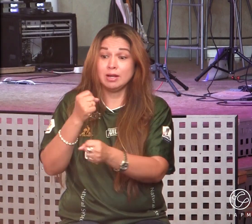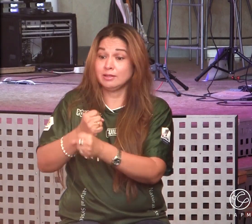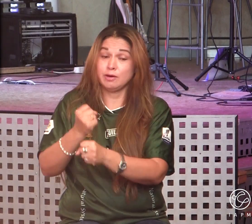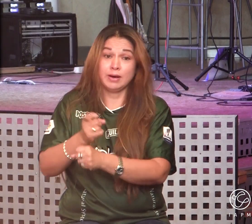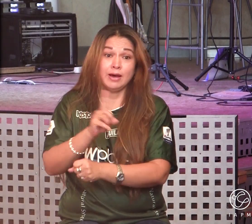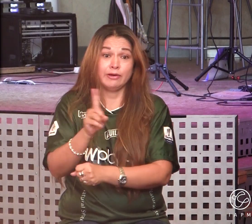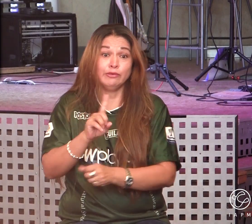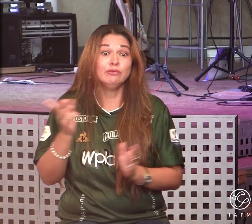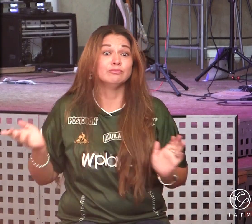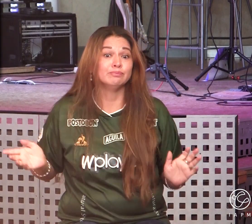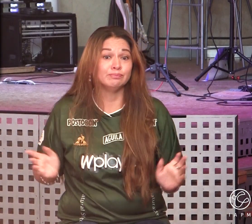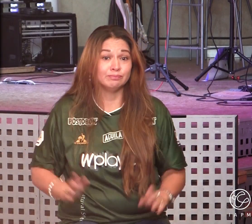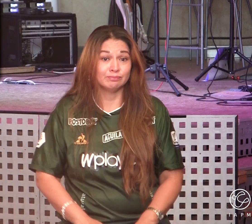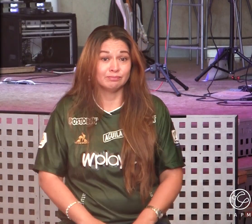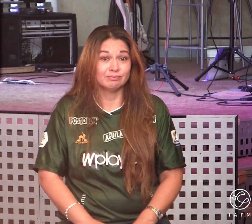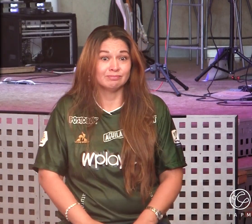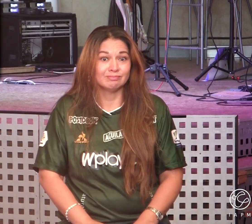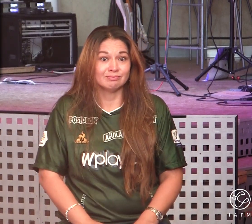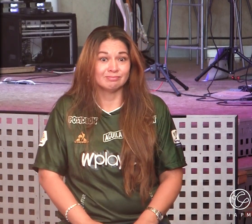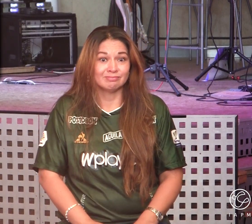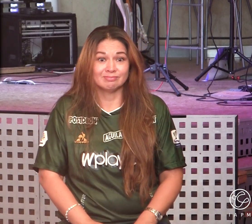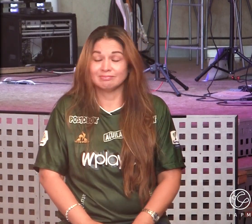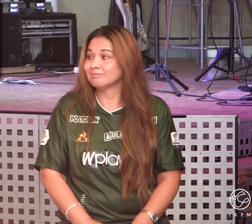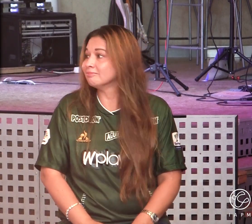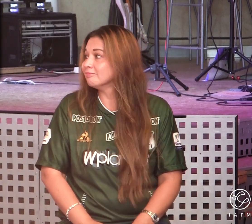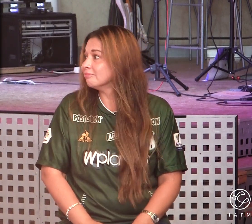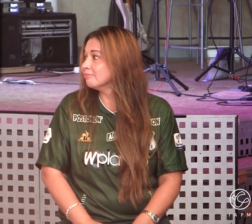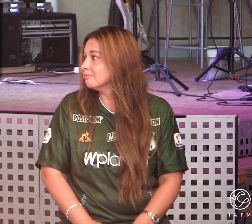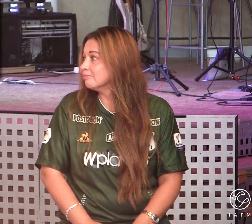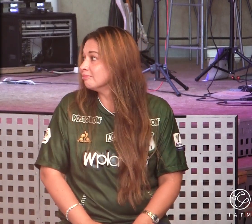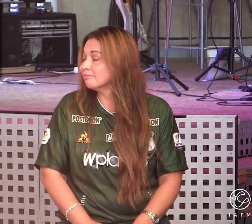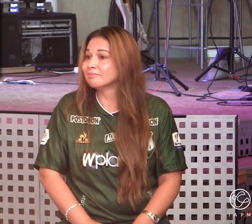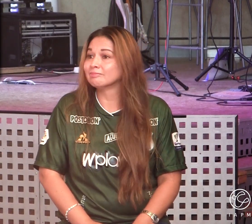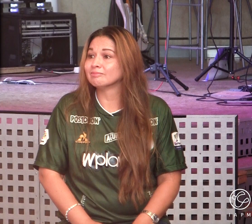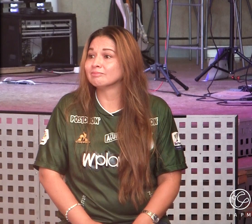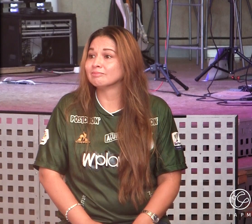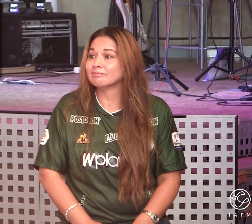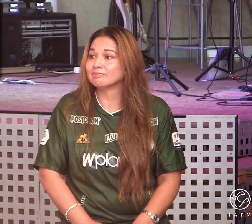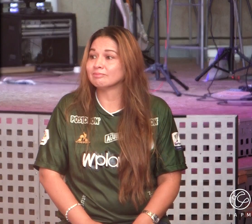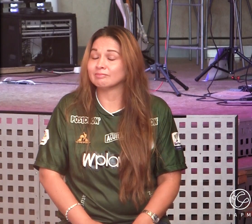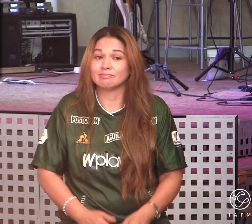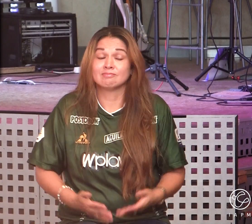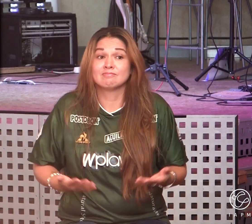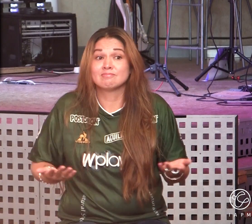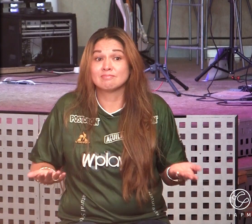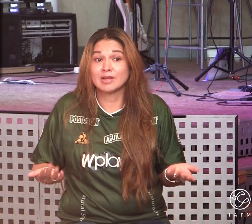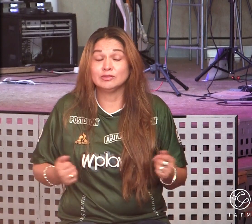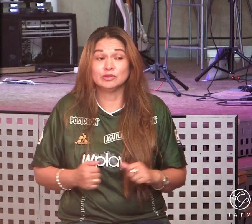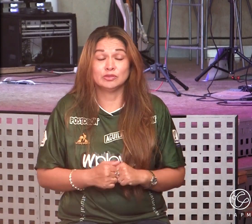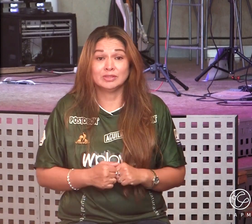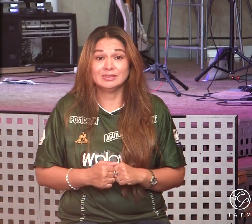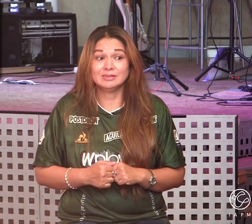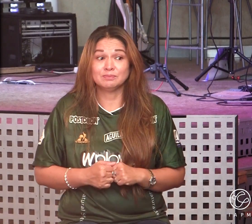¿Cuál podrá ser un buen juego? En Colombia decimos el escondite, a que te cojo ratón, a que no gato bandido.